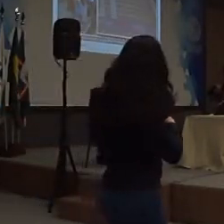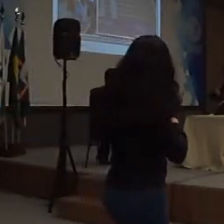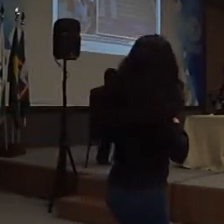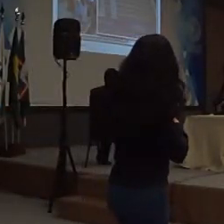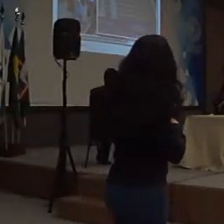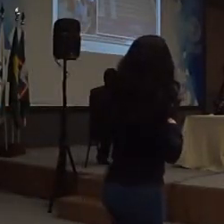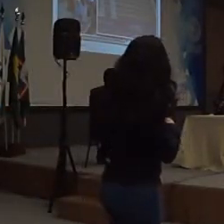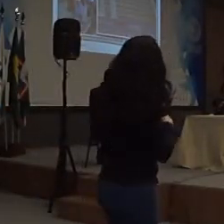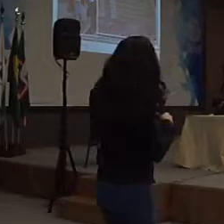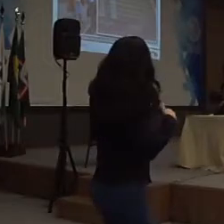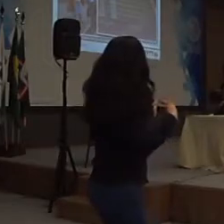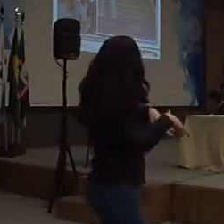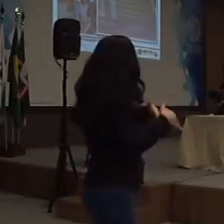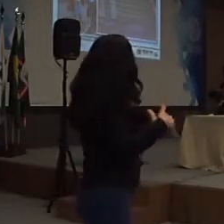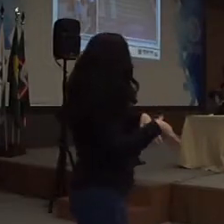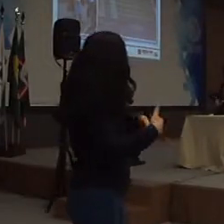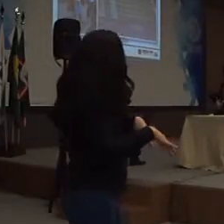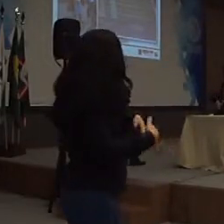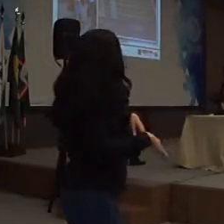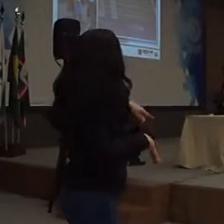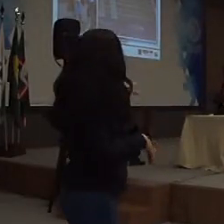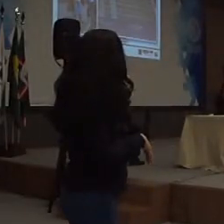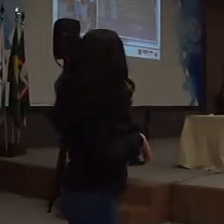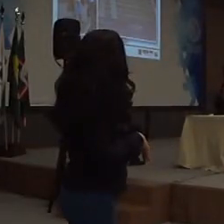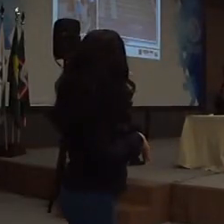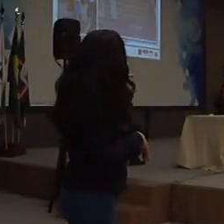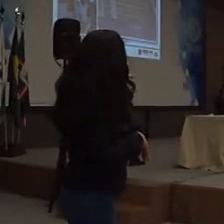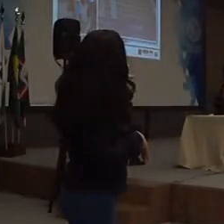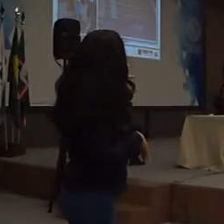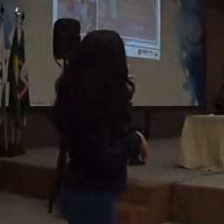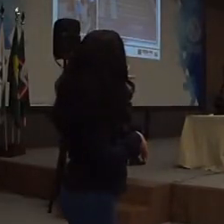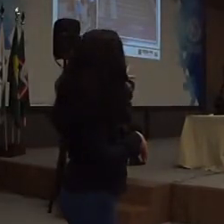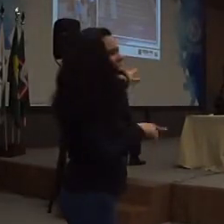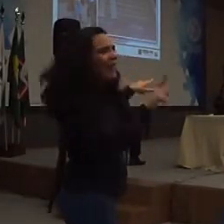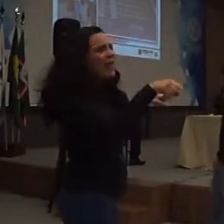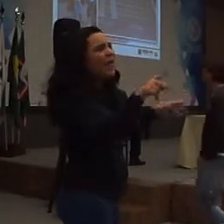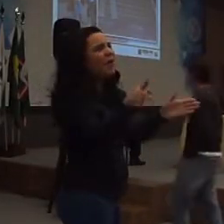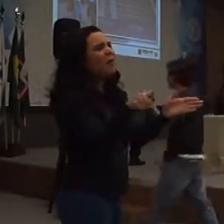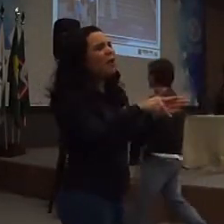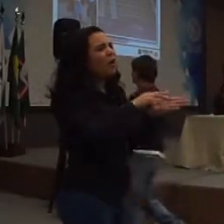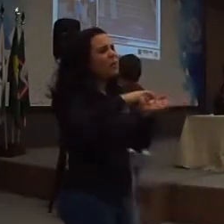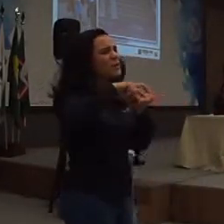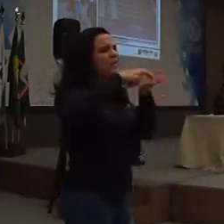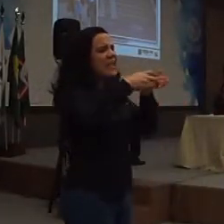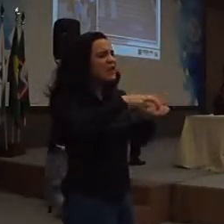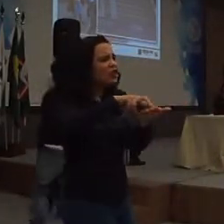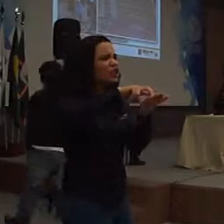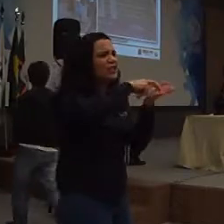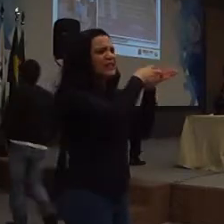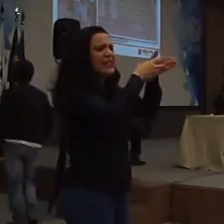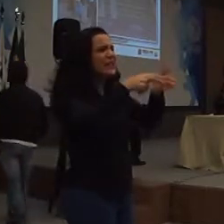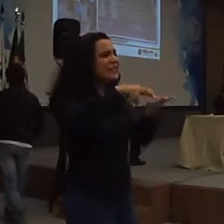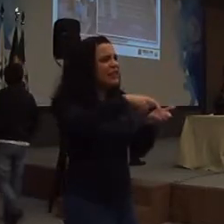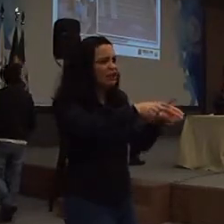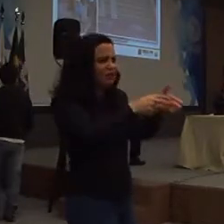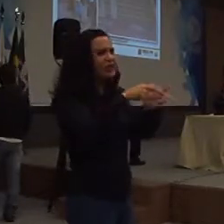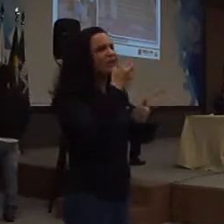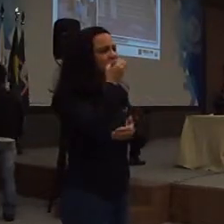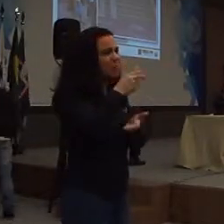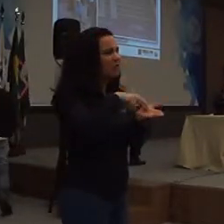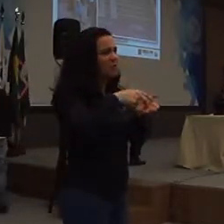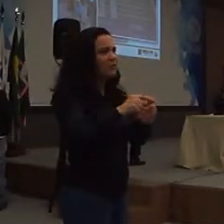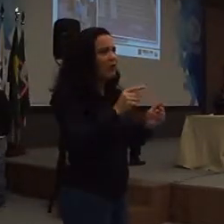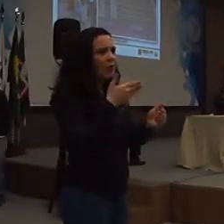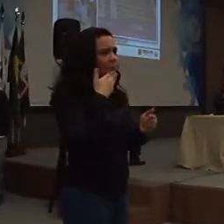nem a utilização assim para jovem descer de skate. É a única solução que eu vejo. Quer dizer, é melhor não fazer